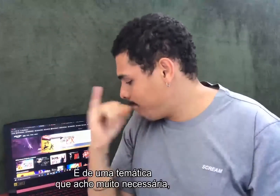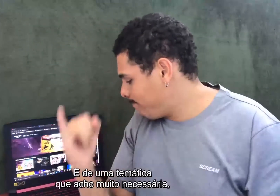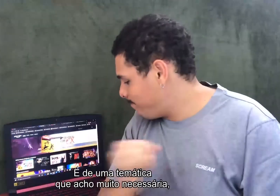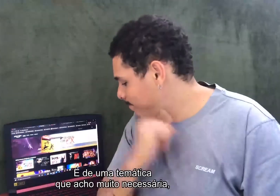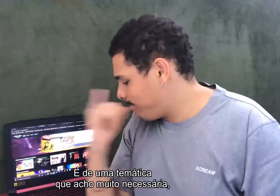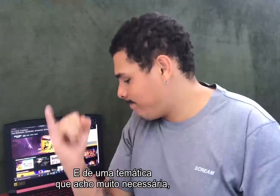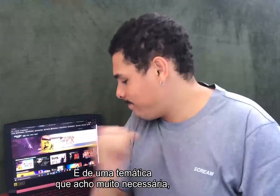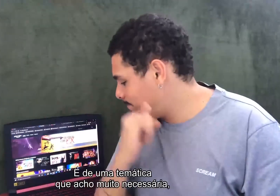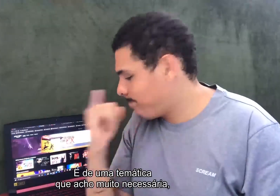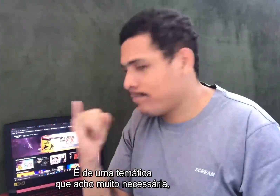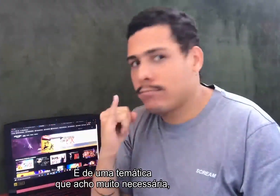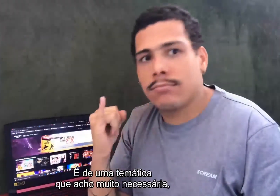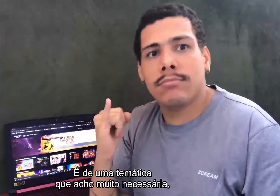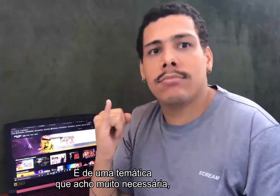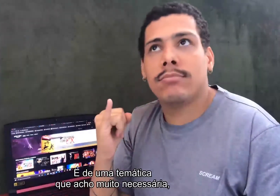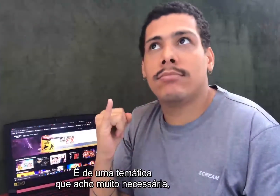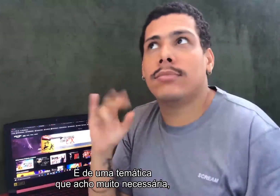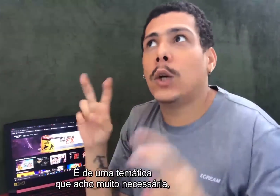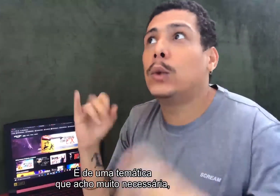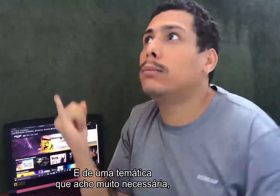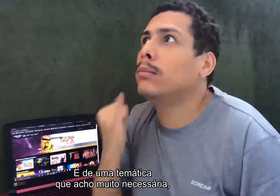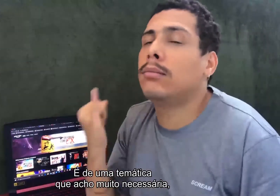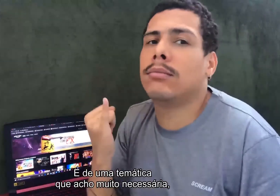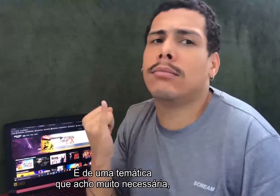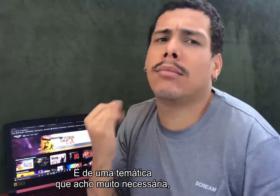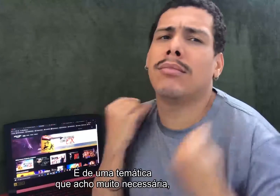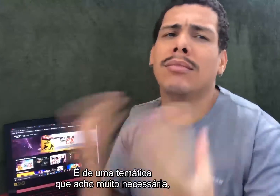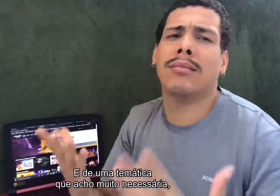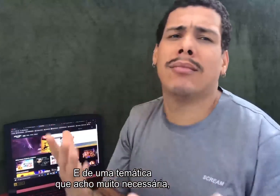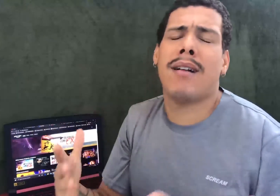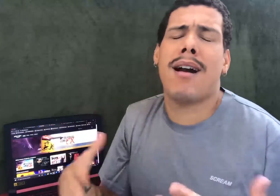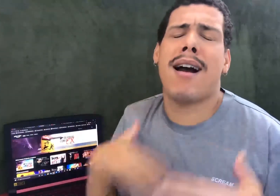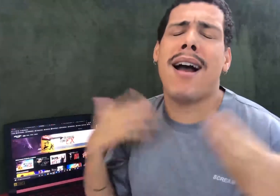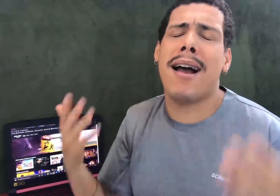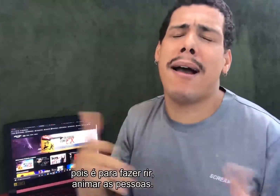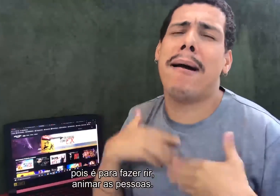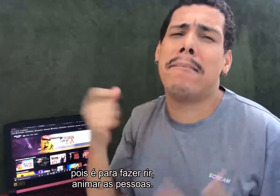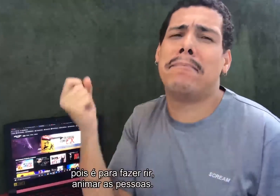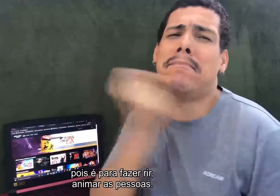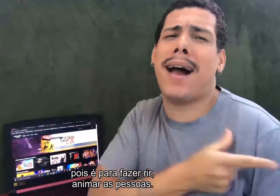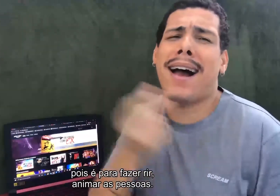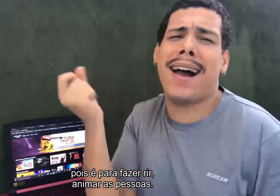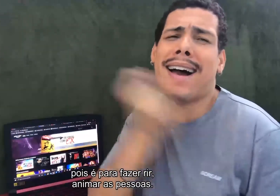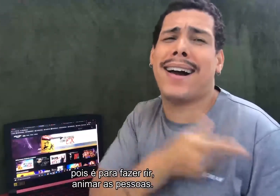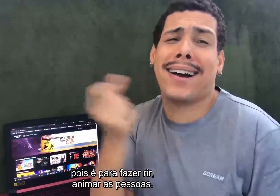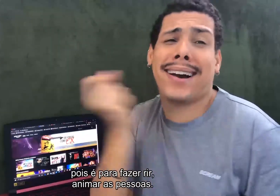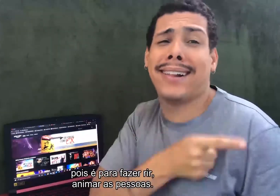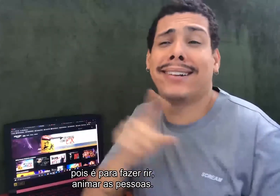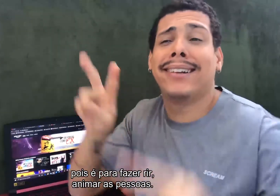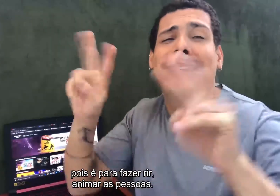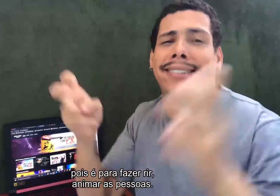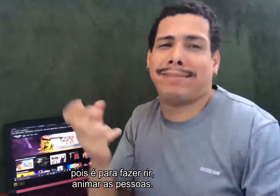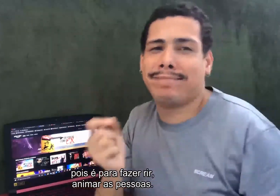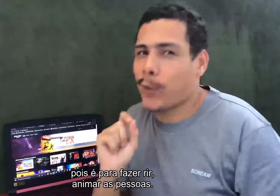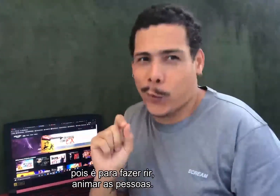E de uma temática que eu acho muito necessária, pois é para fazer rir, animar as pessoas.